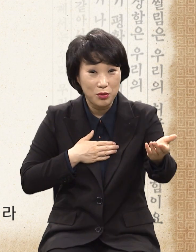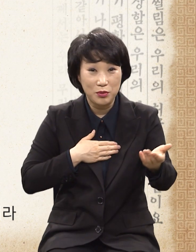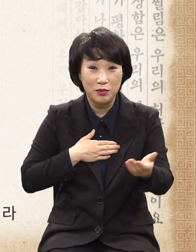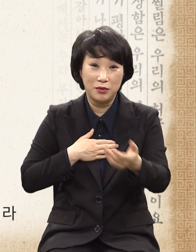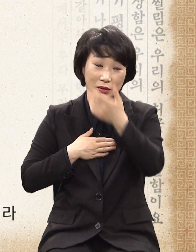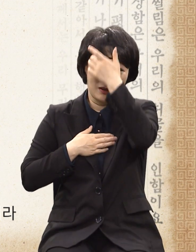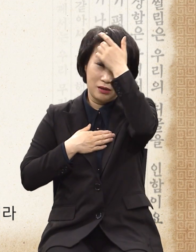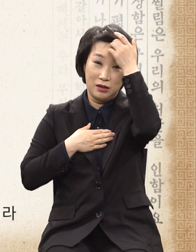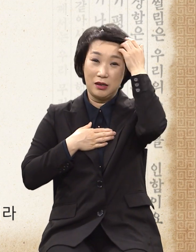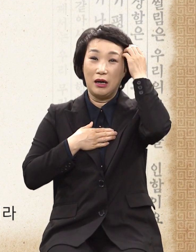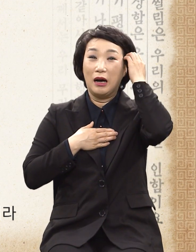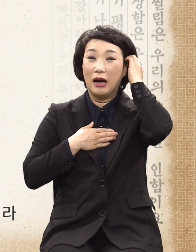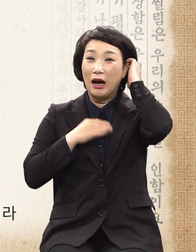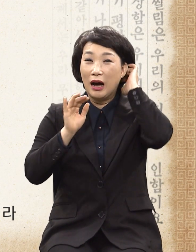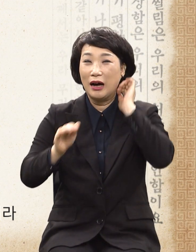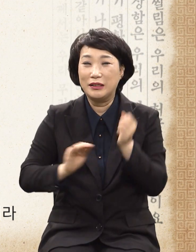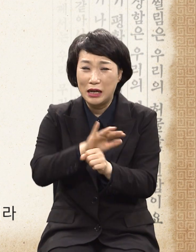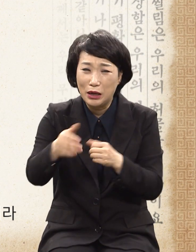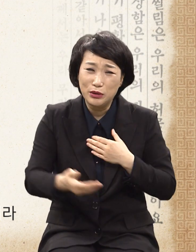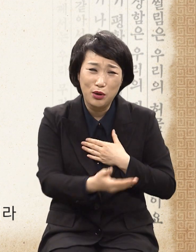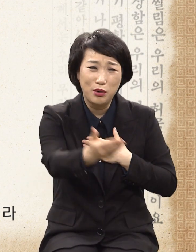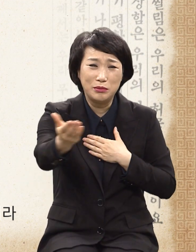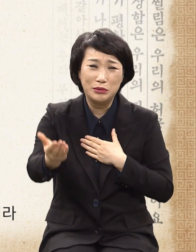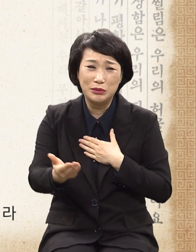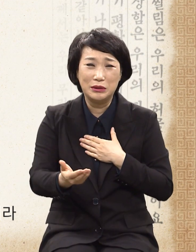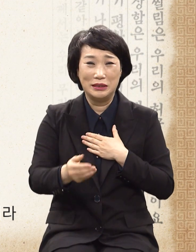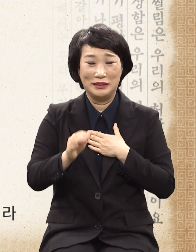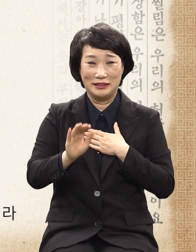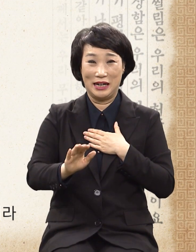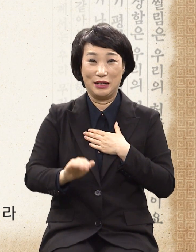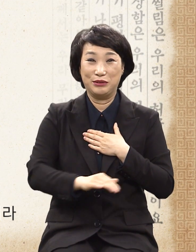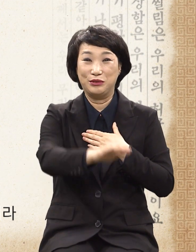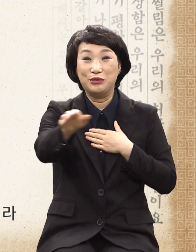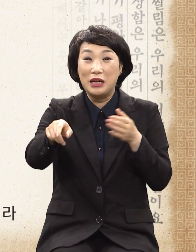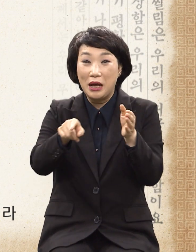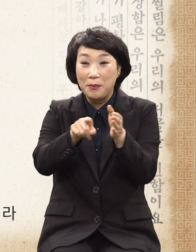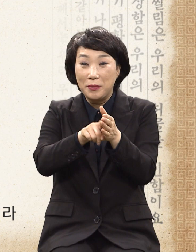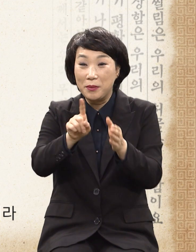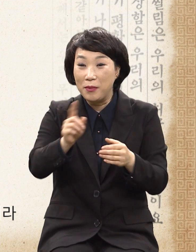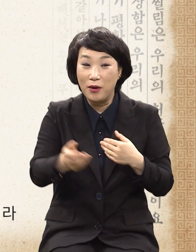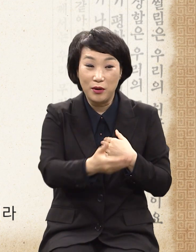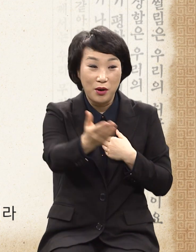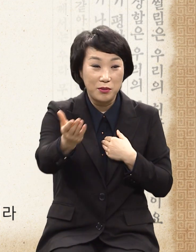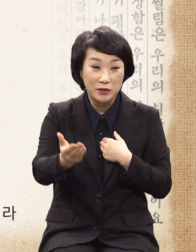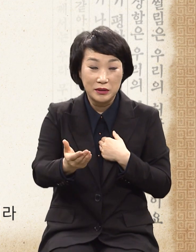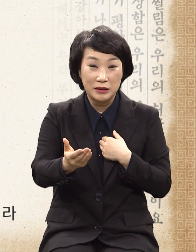응? 사랑하는 여러분, 우리의 믿음은